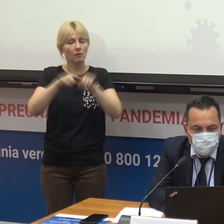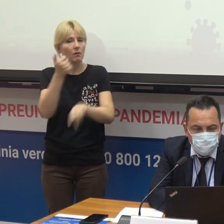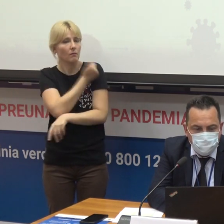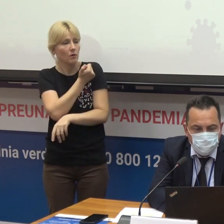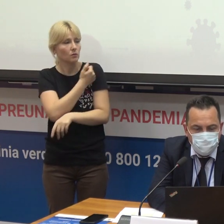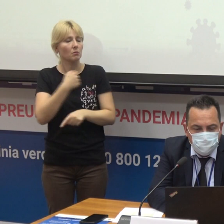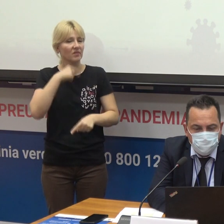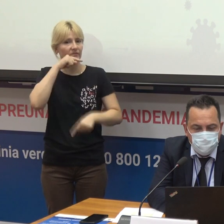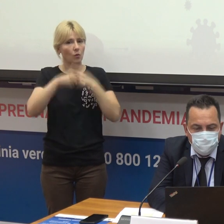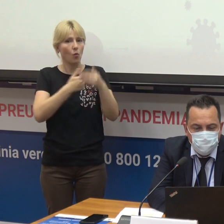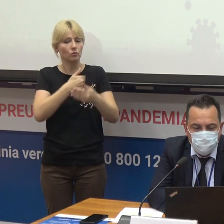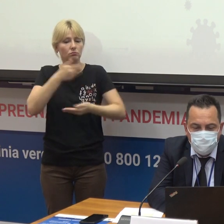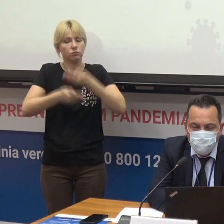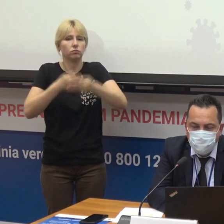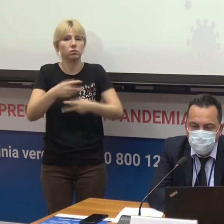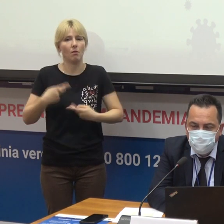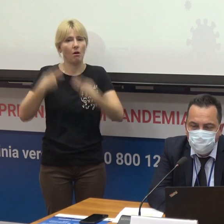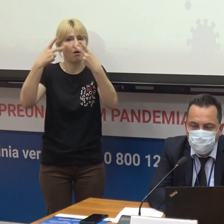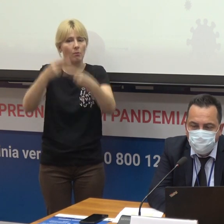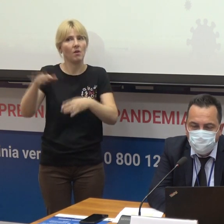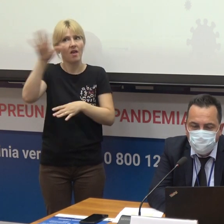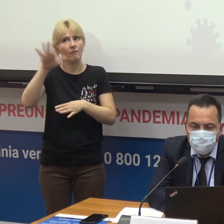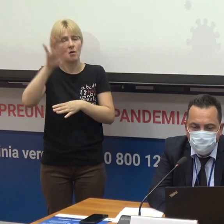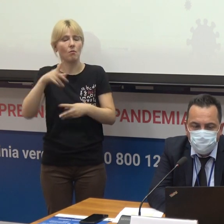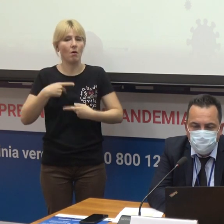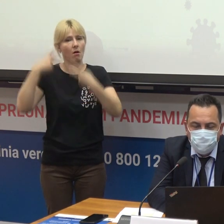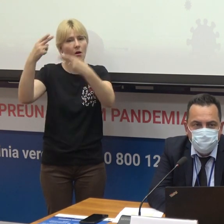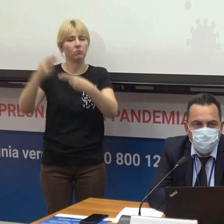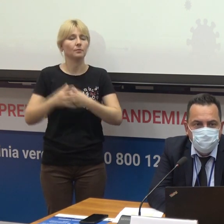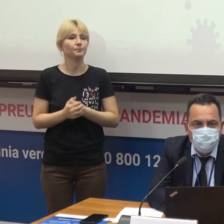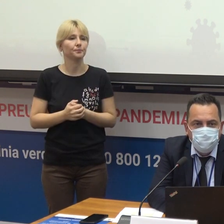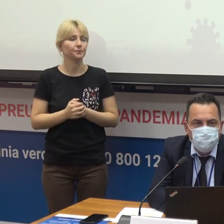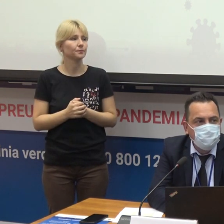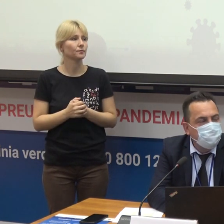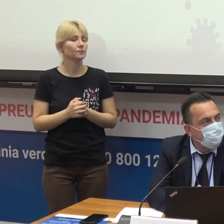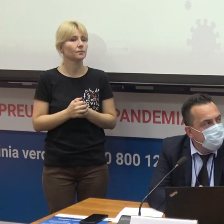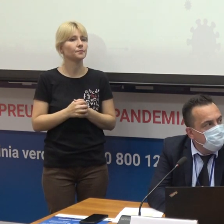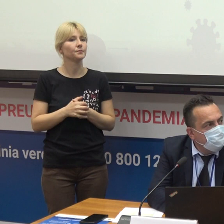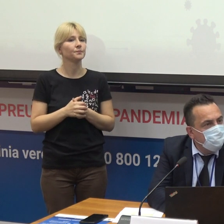în tempo cu toate prevederile internaționale în acesta. Mulțumesc!